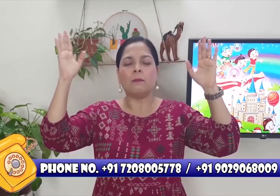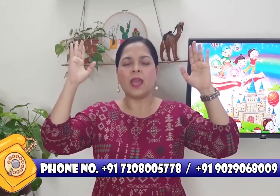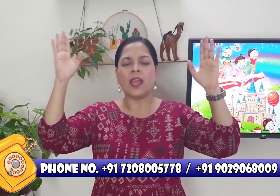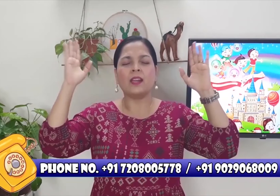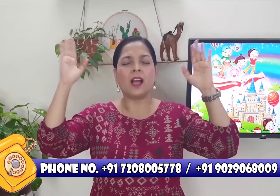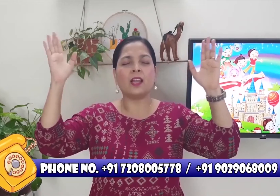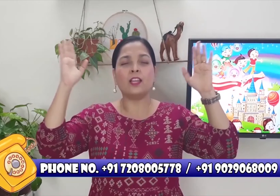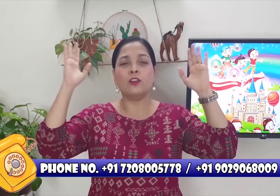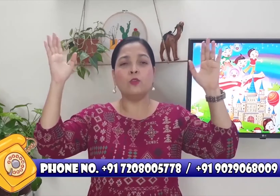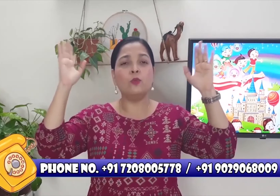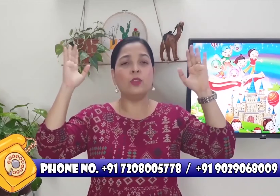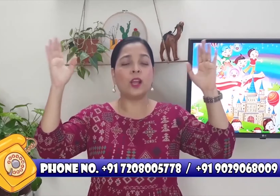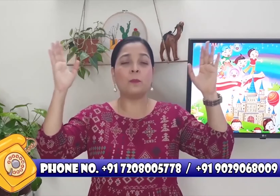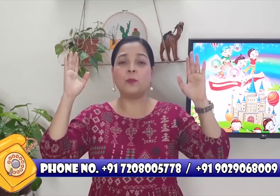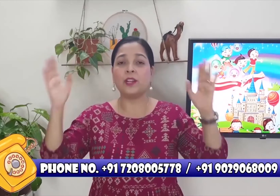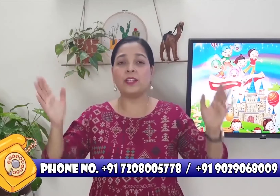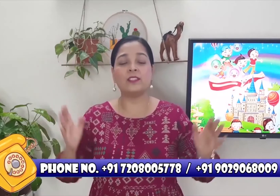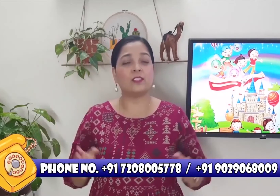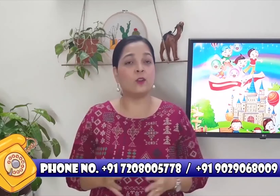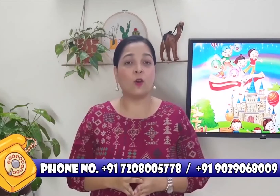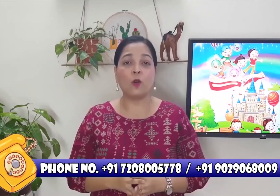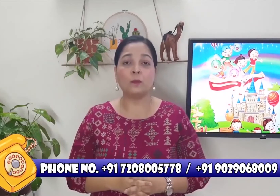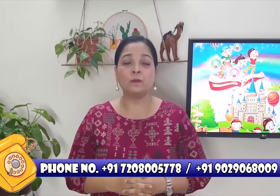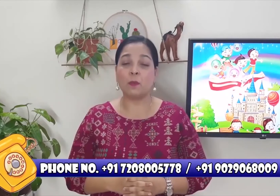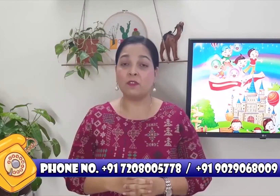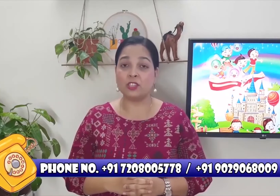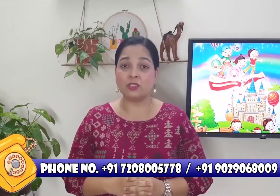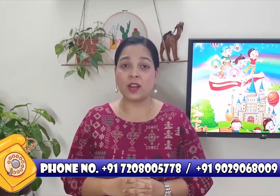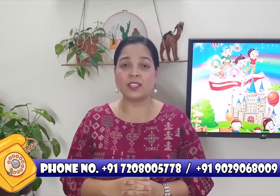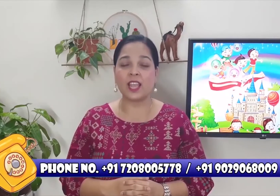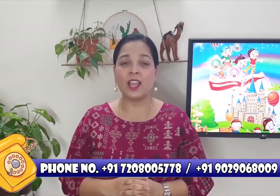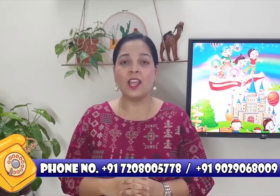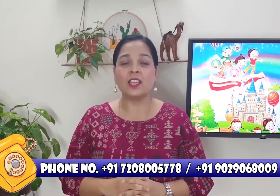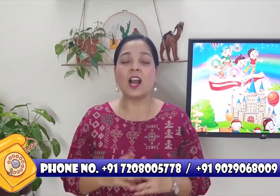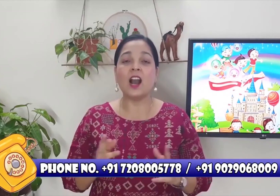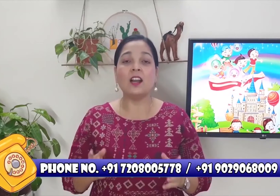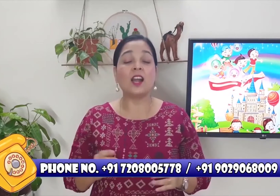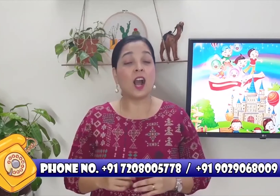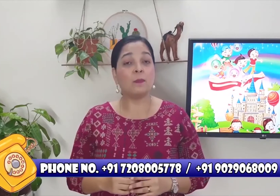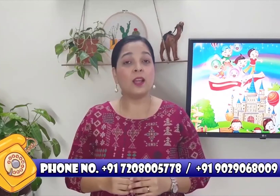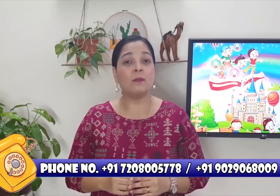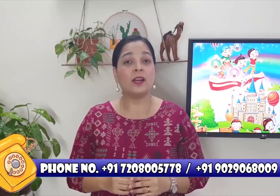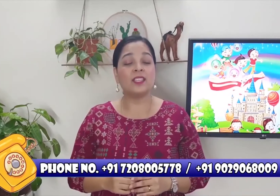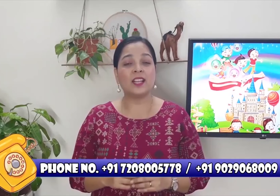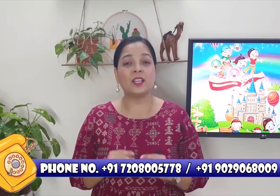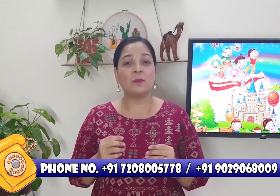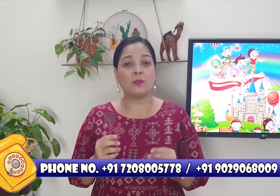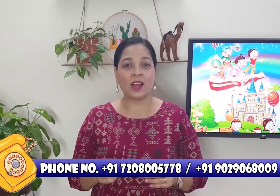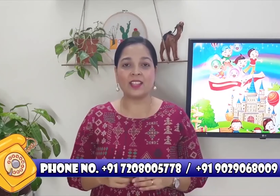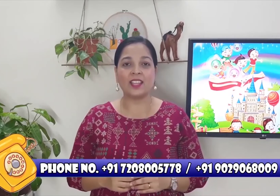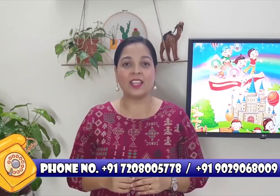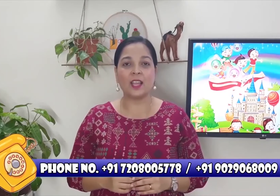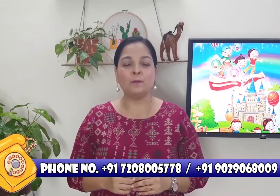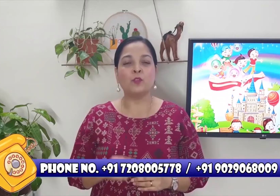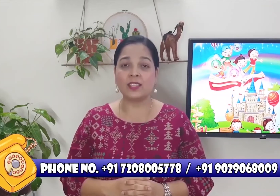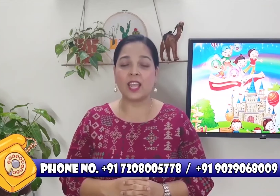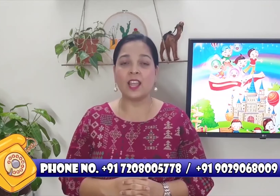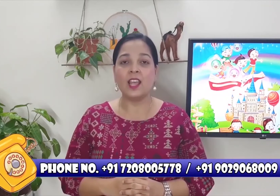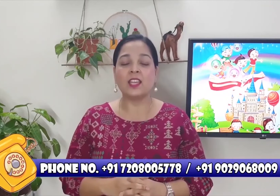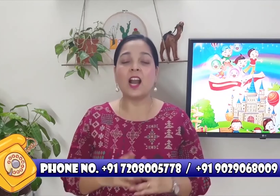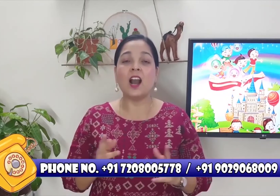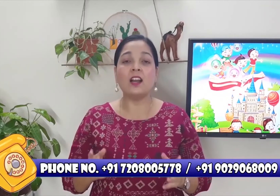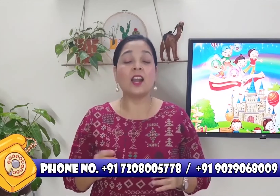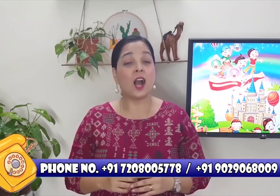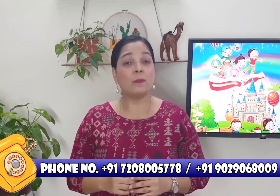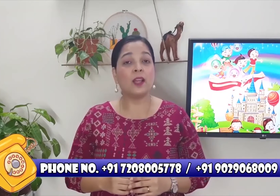आमेन, हालेलुया। परमेश्वरलाई महिमा भएको होस्। मलाई विश्वास छ तपाईँले यदि यो प्रार्थना मसँगसँगै गर्नुभएको छ भने